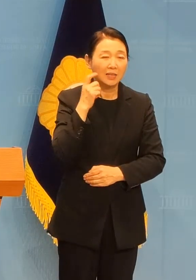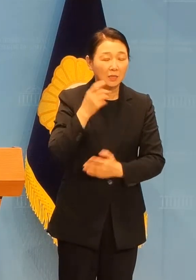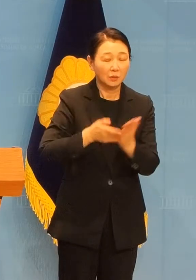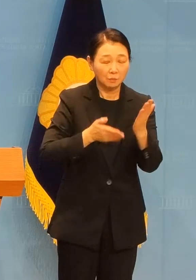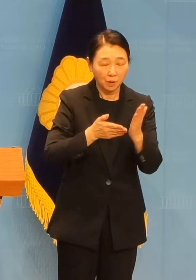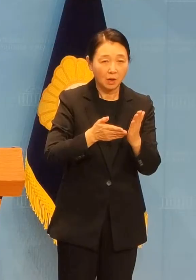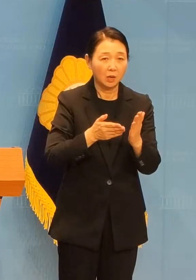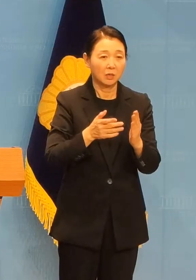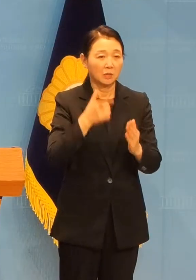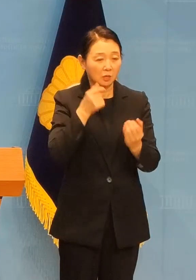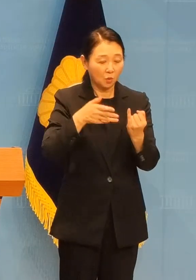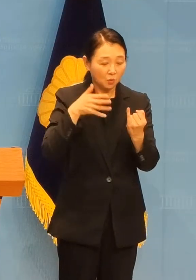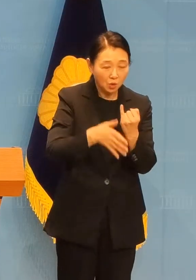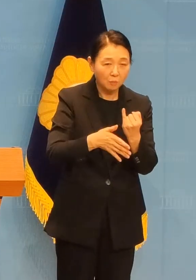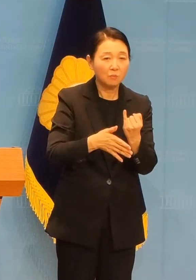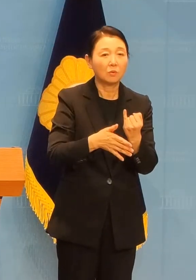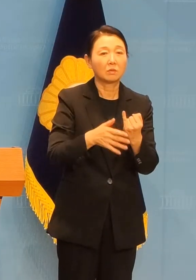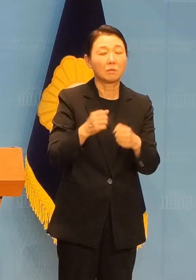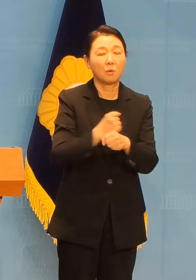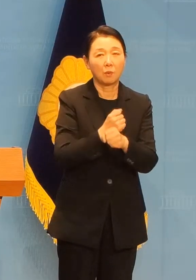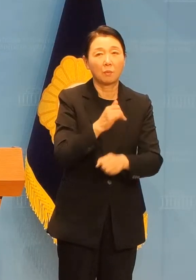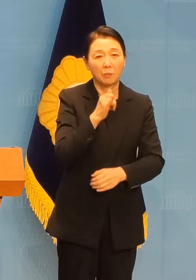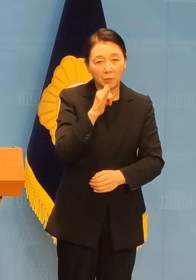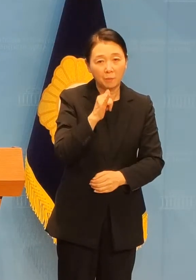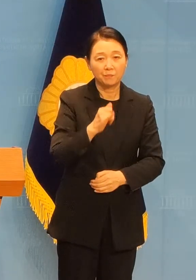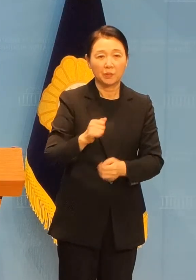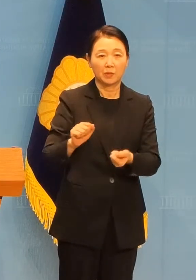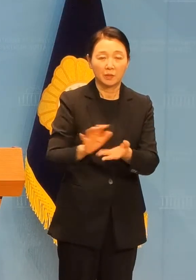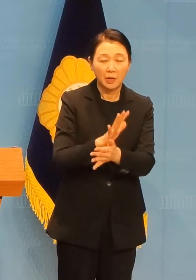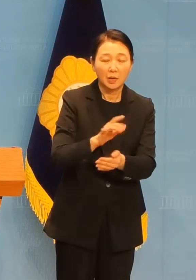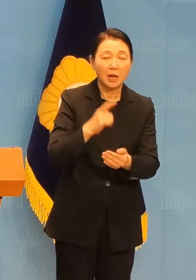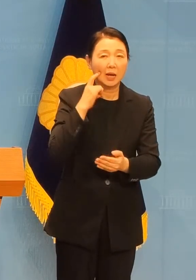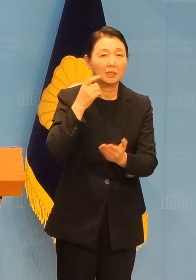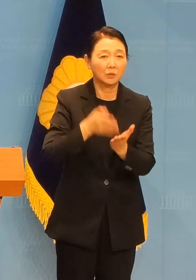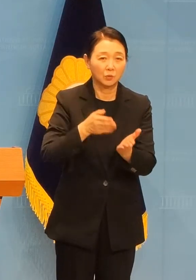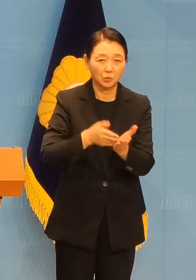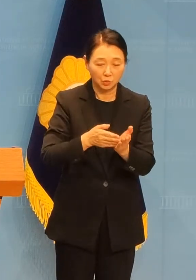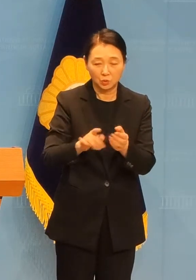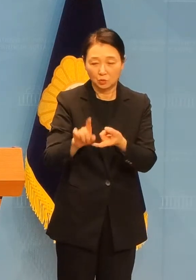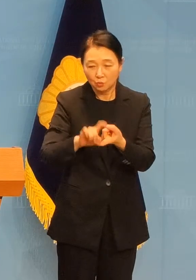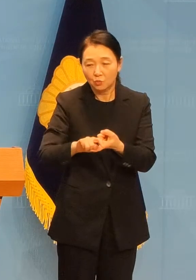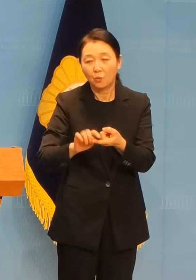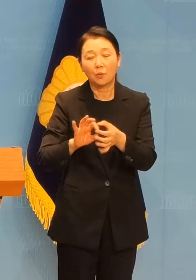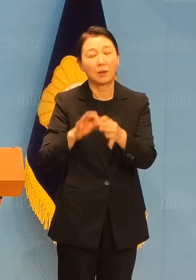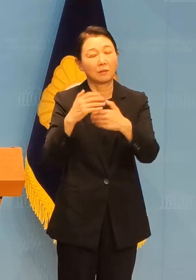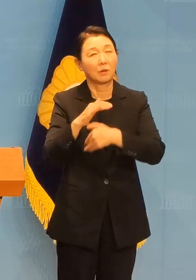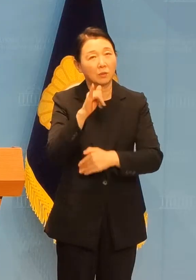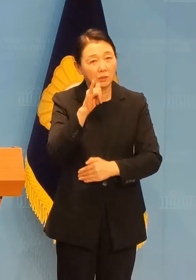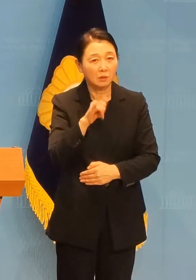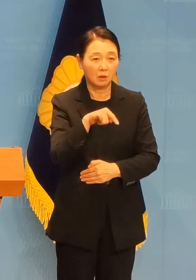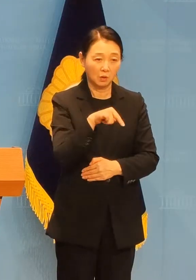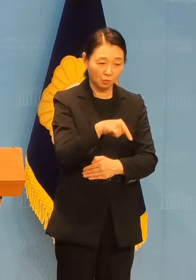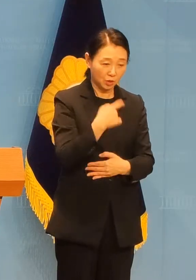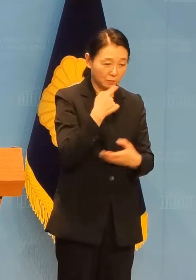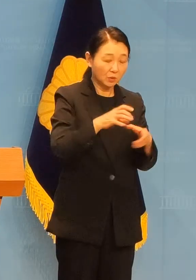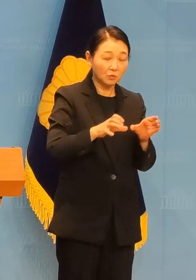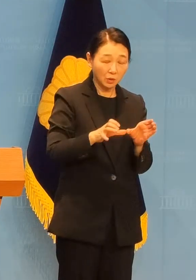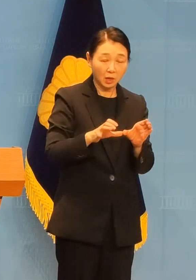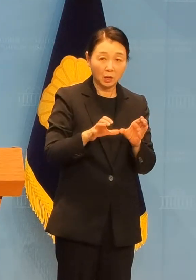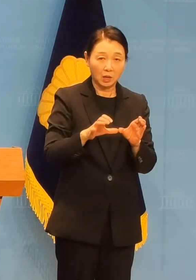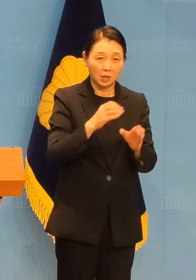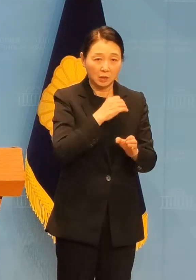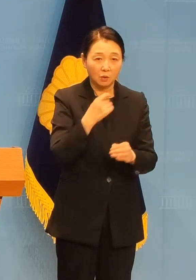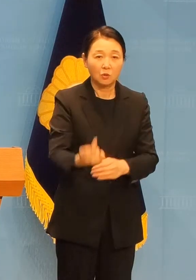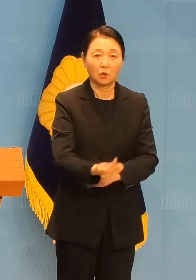위안부 모욕, 계엄 내란 선동 가짜뉴스 유포 극우 계정이었습니다. 국민소통위원회는 당원과 국민들께서 신고해 주시는